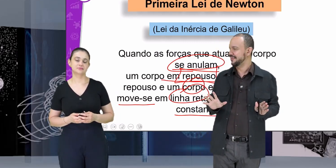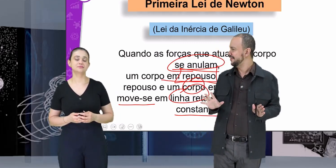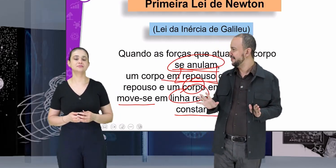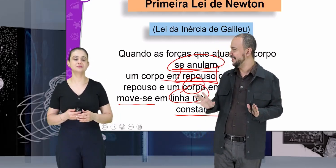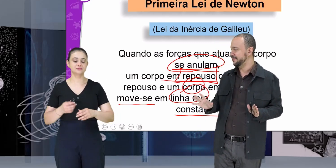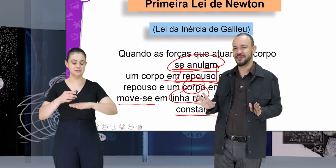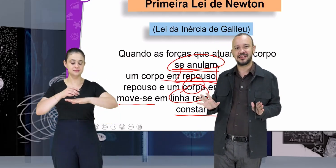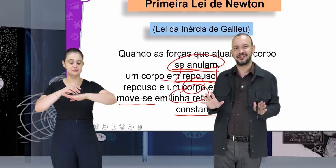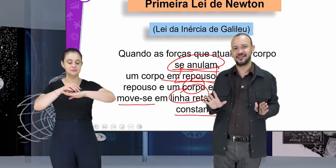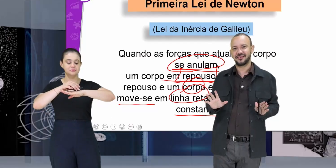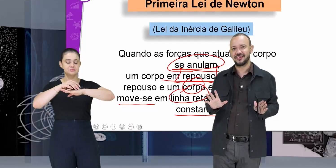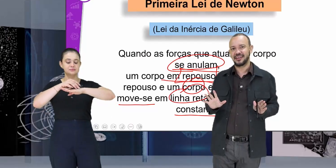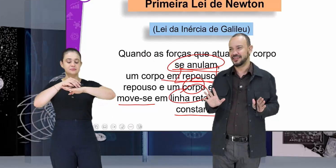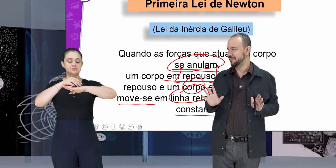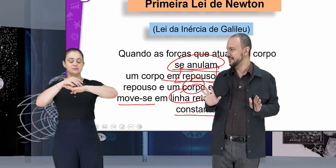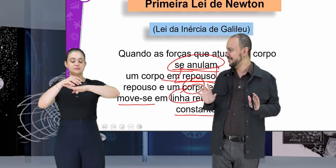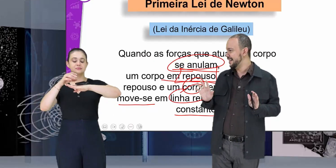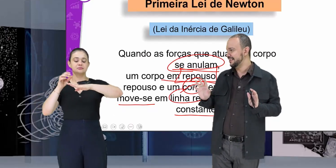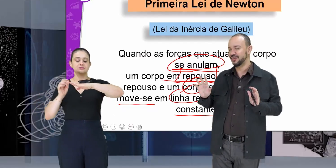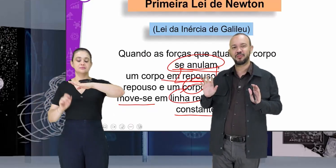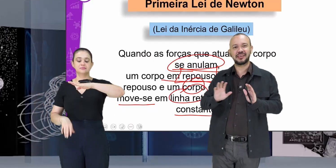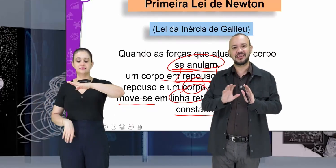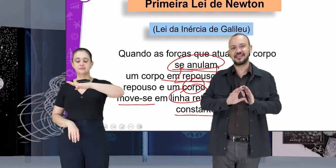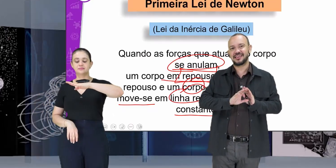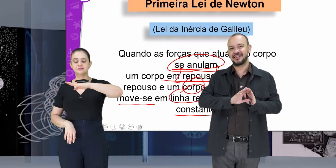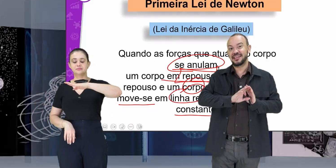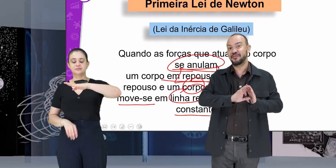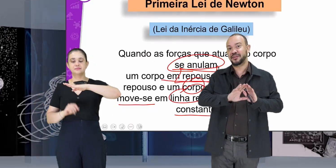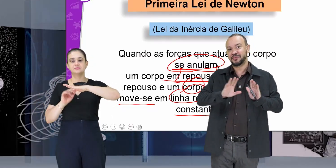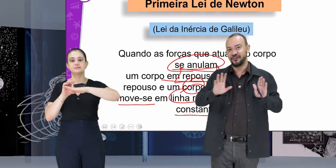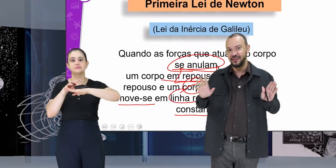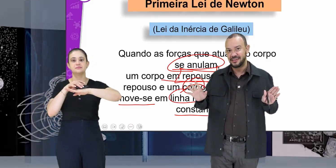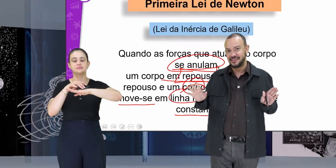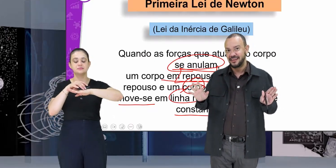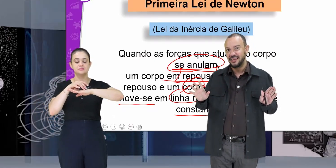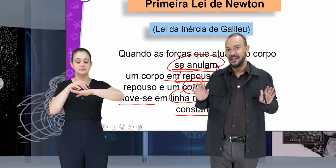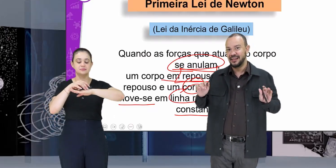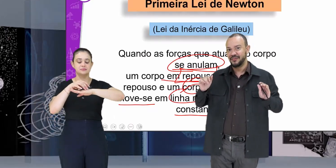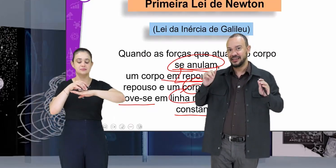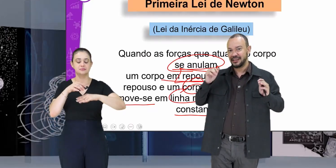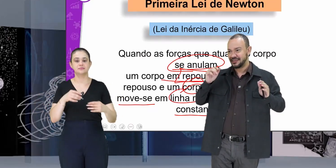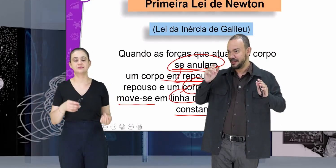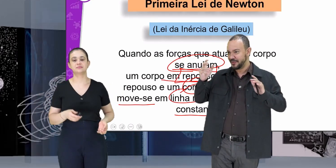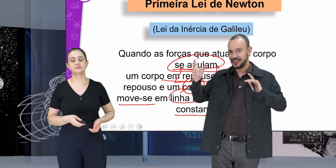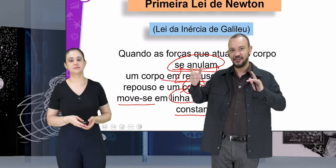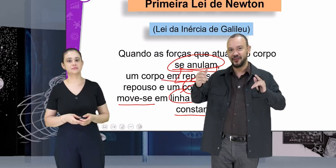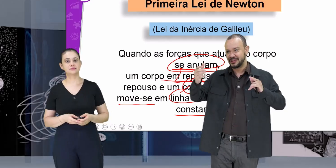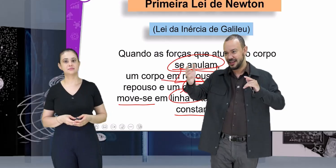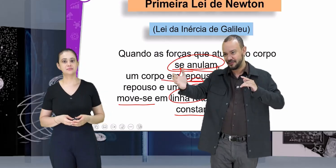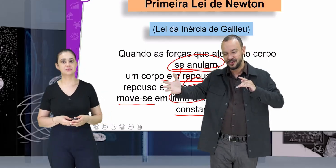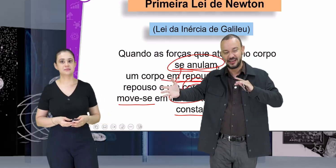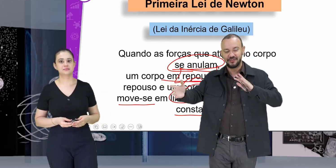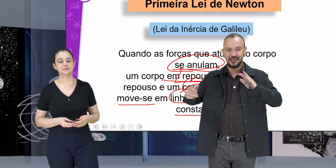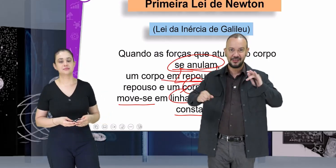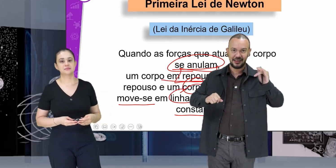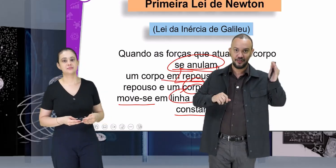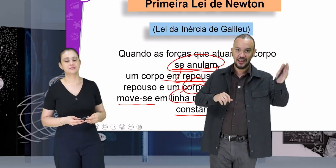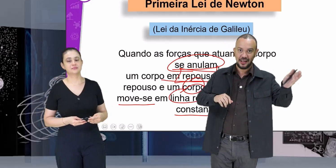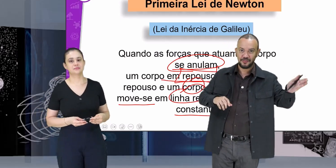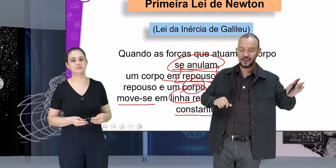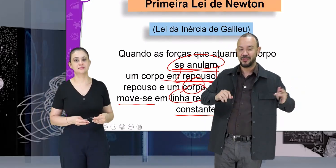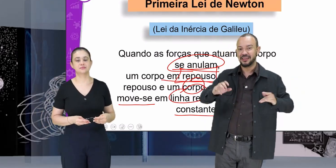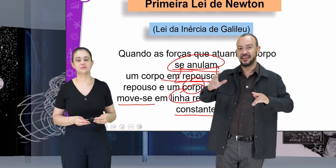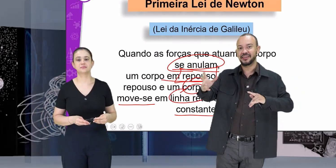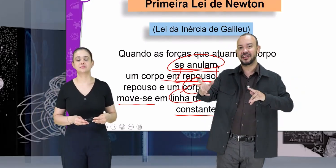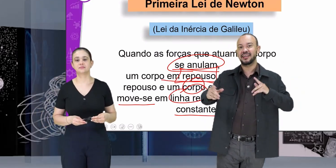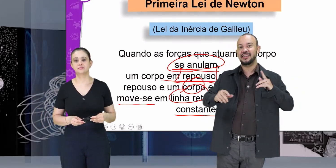tá? É difícil. É difícil. Nada no planeta está livre de forças. Ela vai estar, sempre vai ter força. É a força gravitacional, a